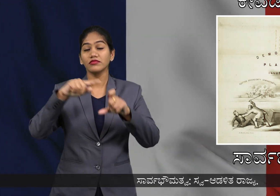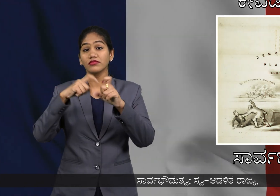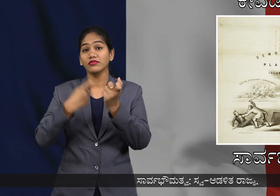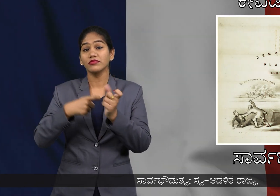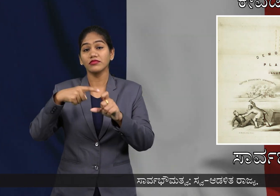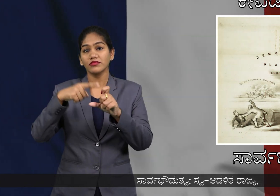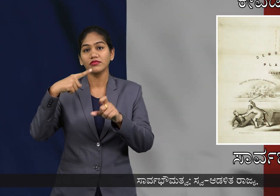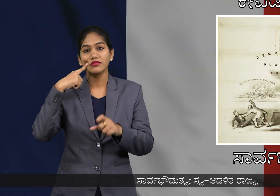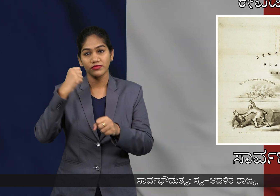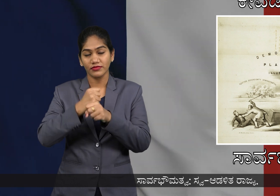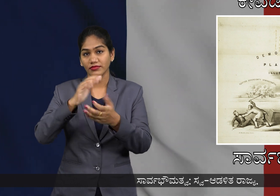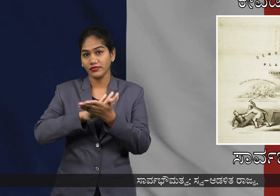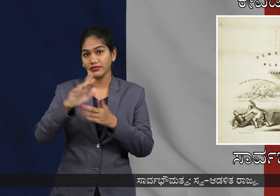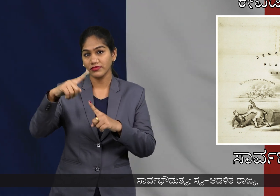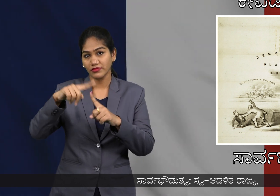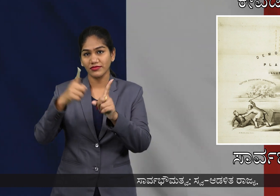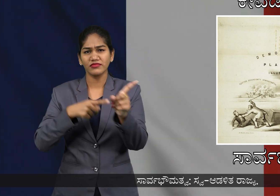ಸಾರ್ವಭೌಮತ್ವ ಸ್ವ ಆಡಳಿತ ರಾಜ.